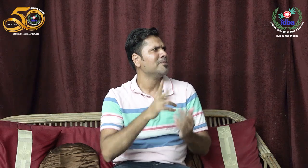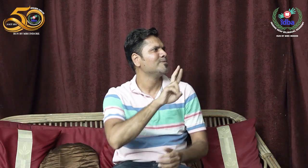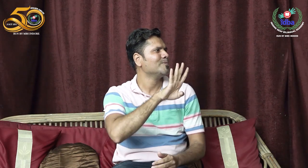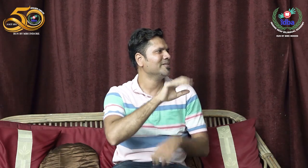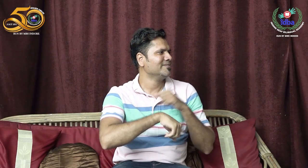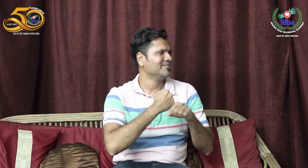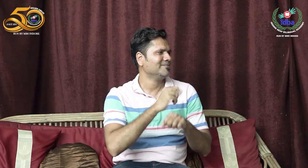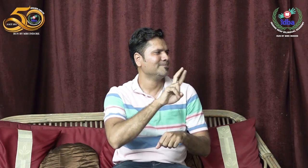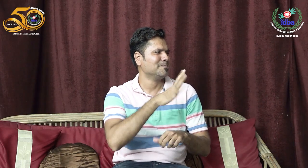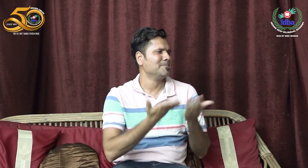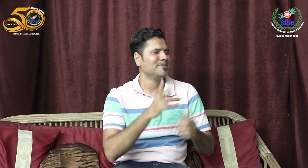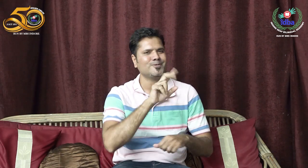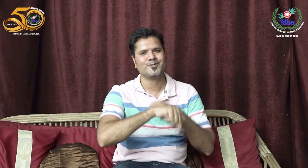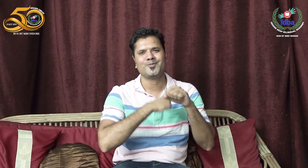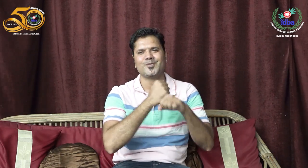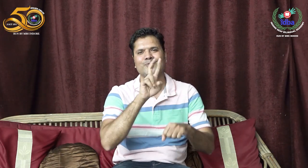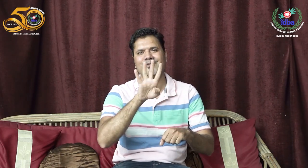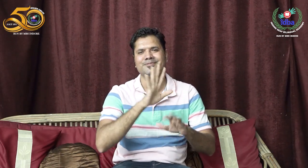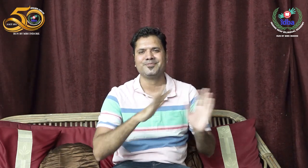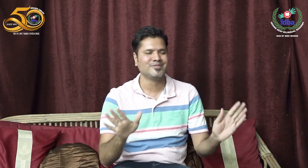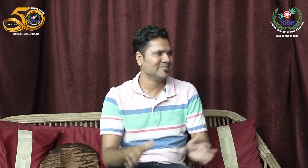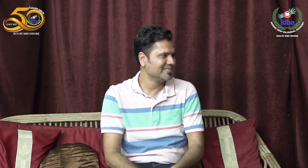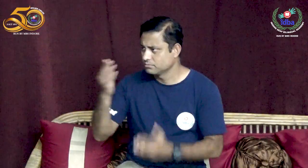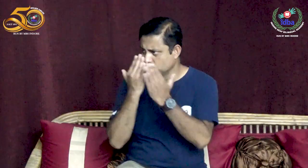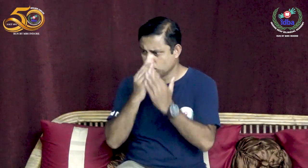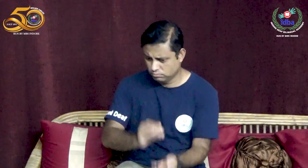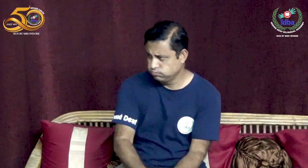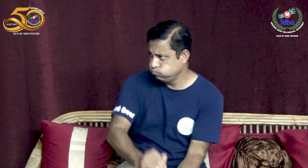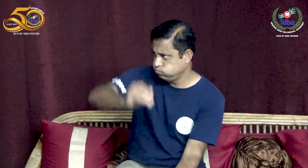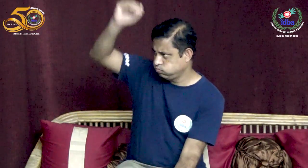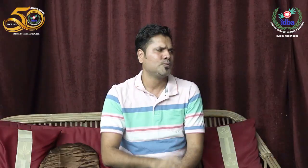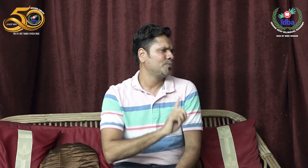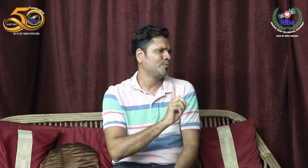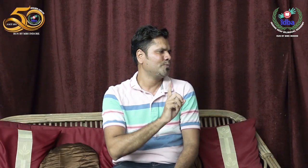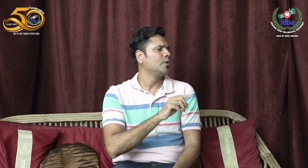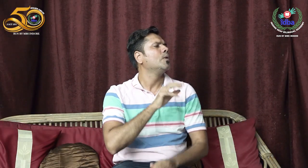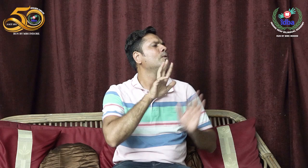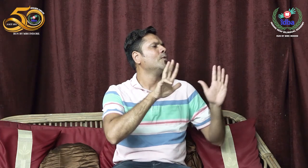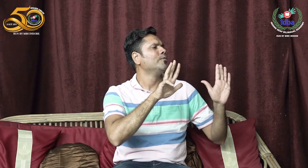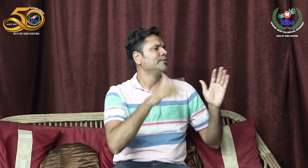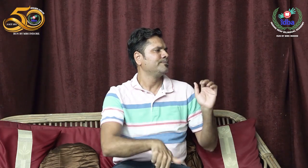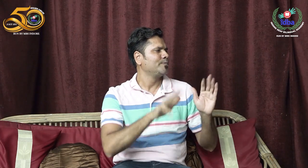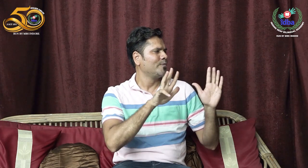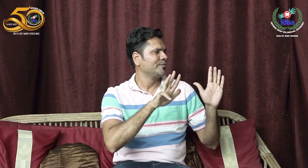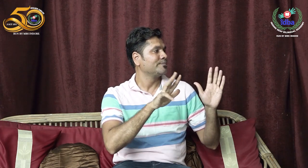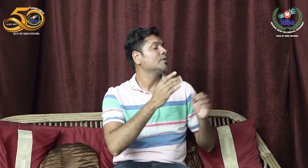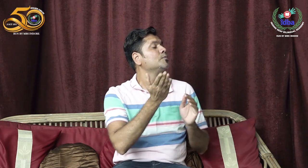2014 में मेरी पढ़ाई यहाँ पे ख़त्म हुई थी। तो आप यहीं पढ़े हुए? नहीं,